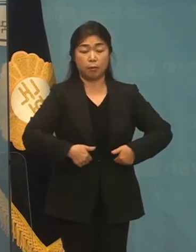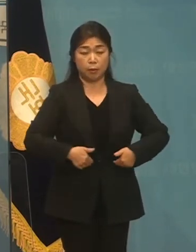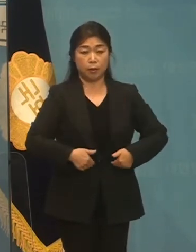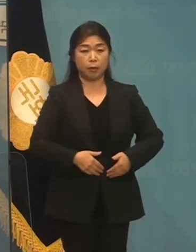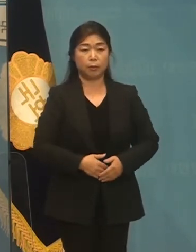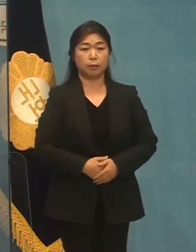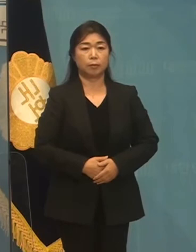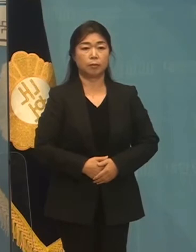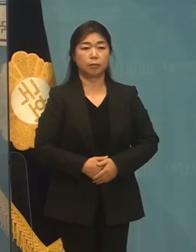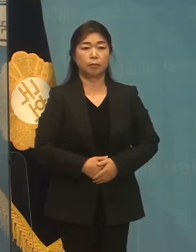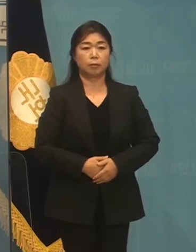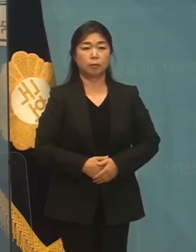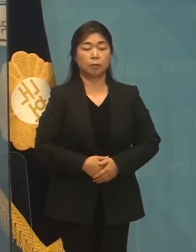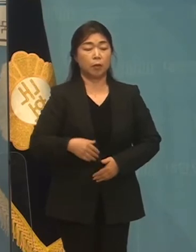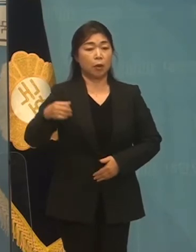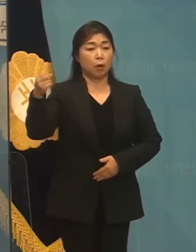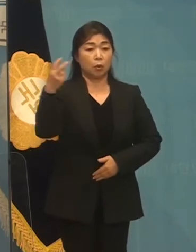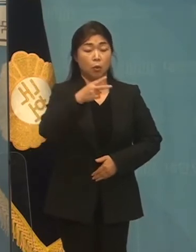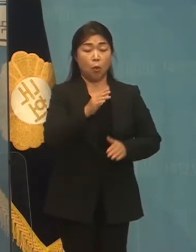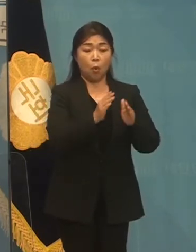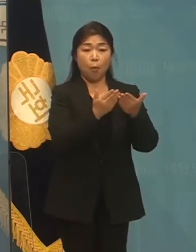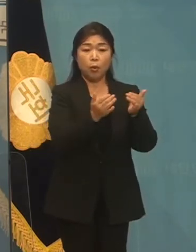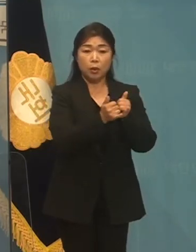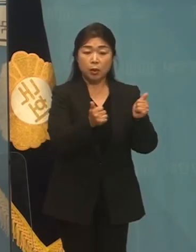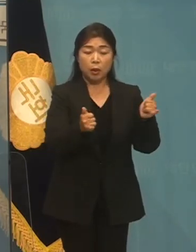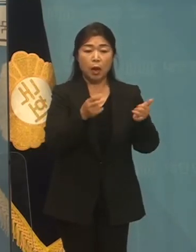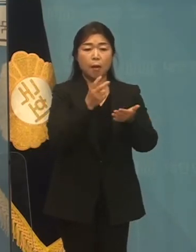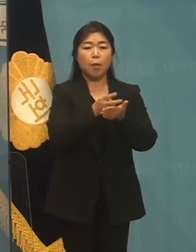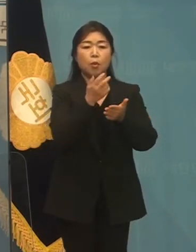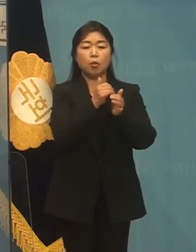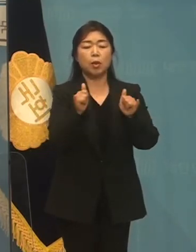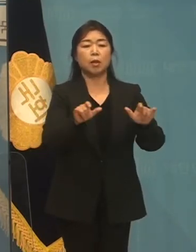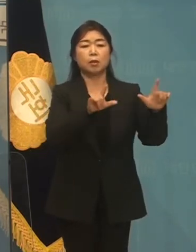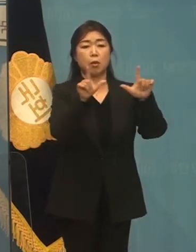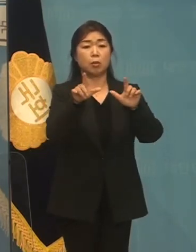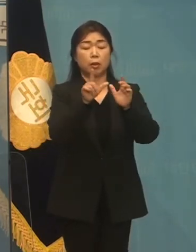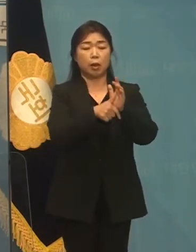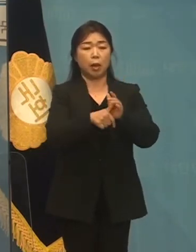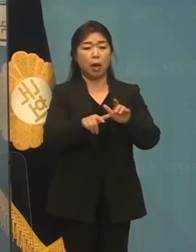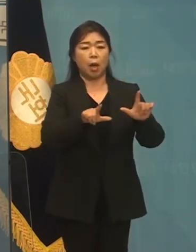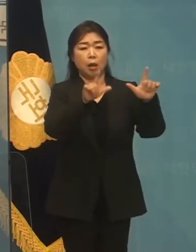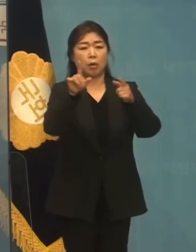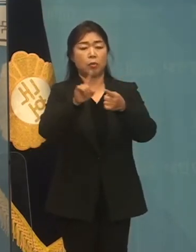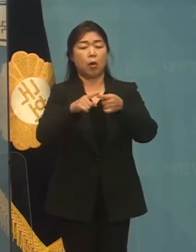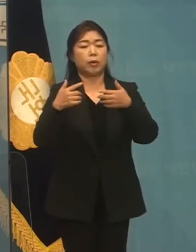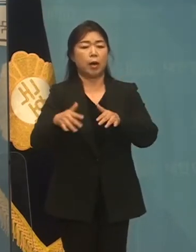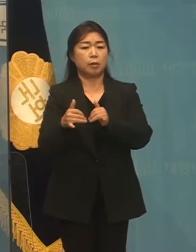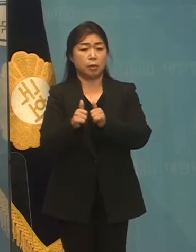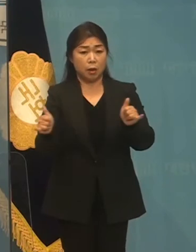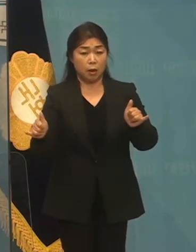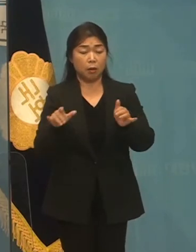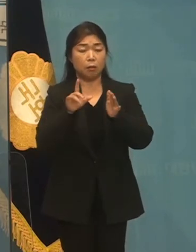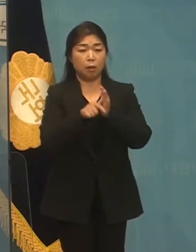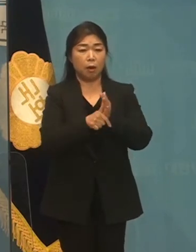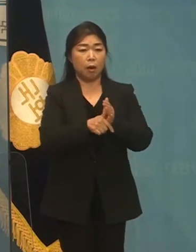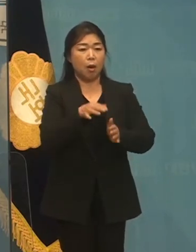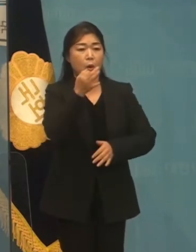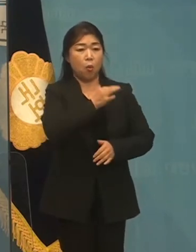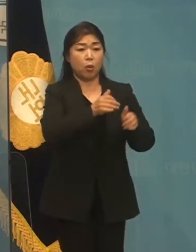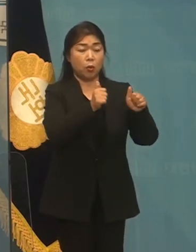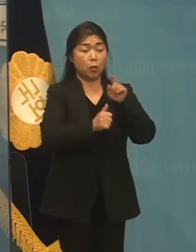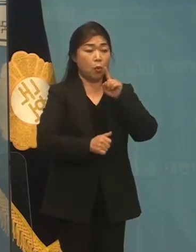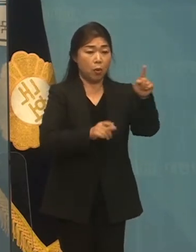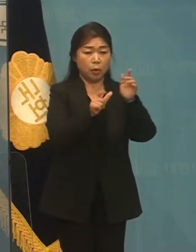발언입니다. 또 본인이 변호사 시절 사회적 약자를 위한 공익소송이나 가까운 지인 등에